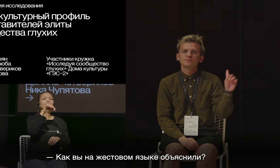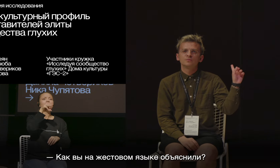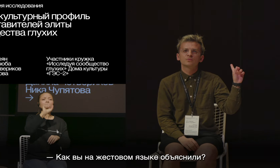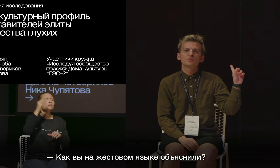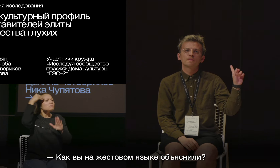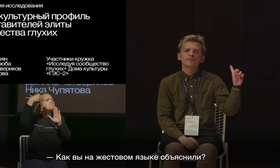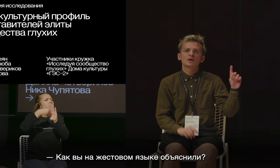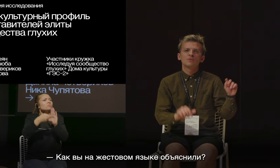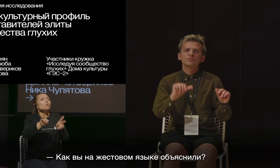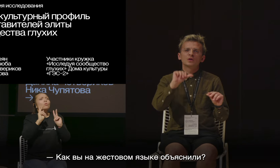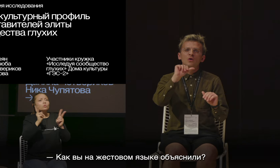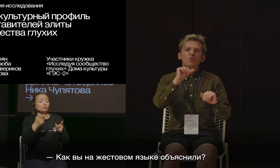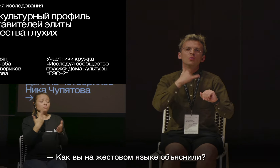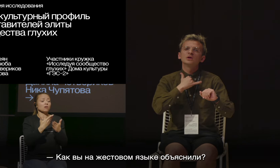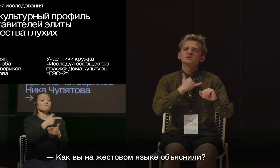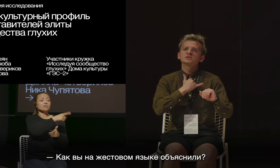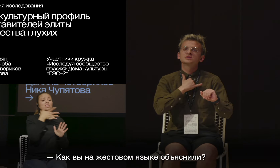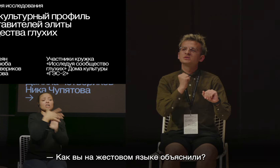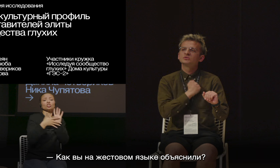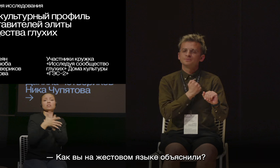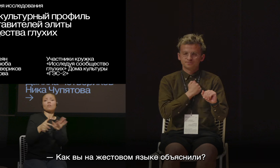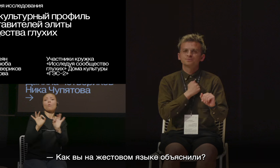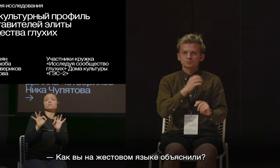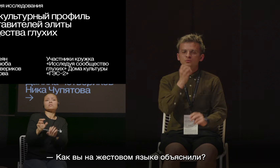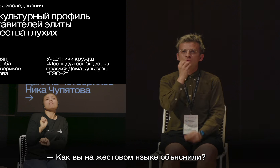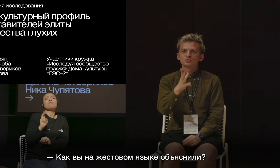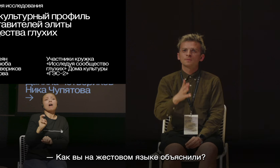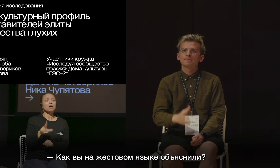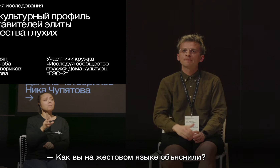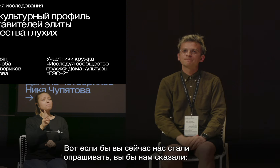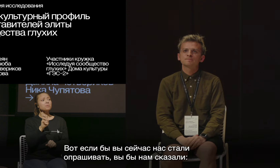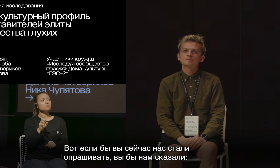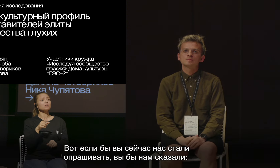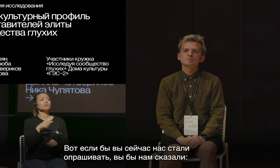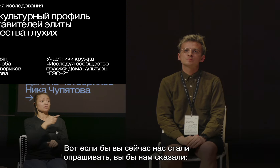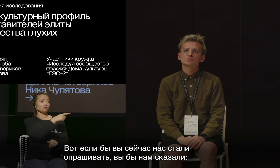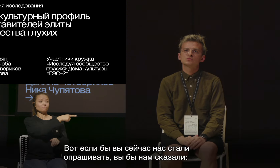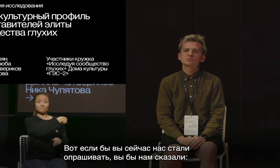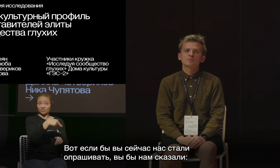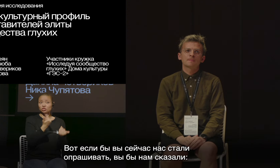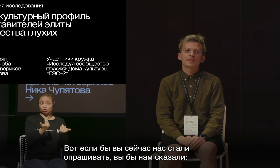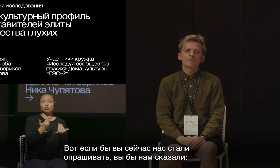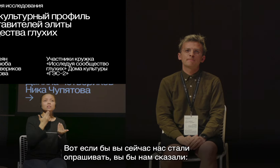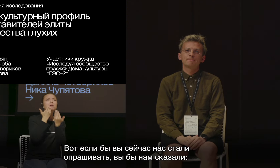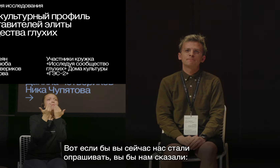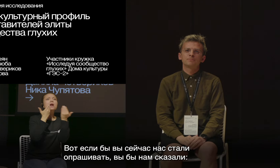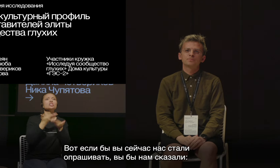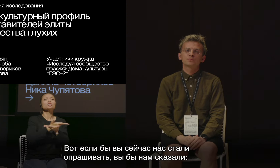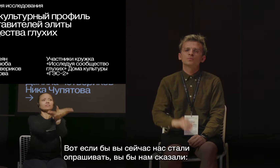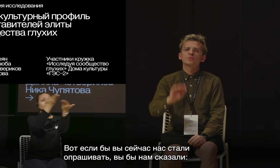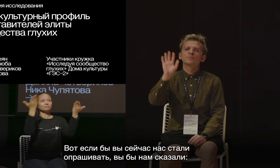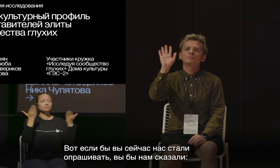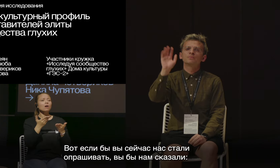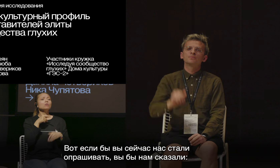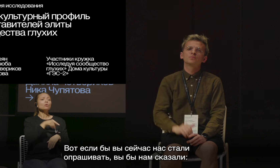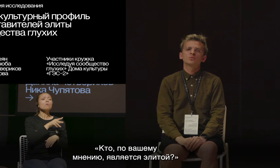Как вы на жестовом языке объяснили? Вот если бы вы сейчас нас стали опрашивать, вы бы нам сказали, кто, по вашему